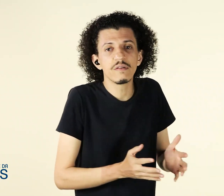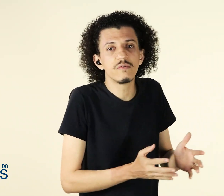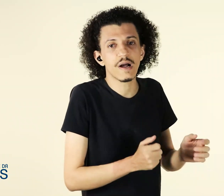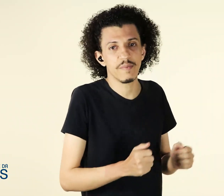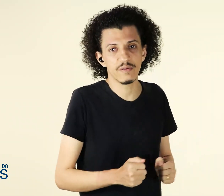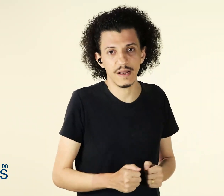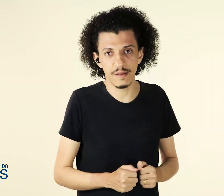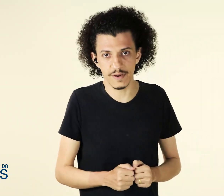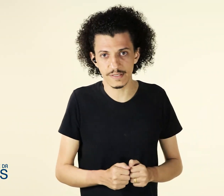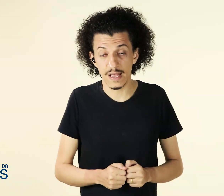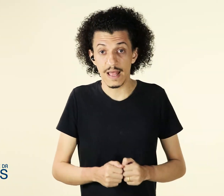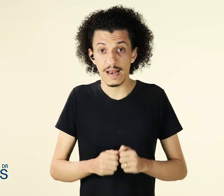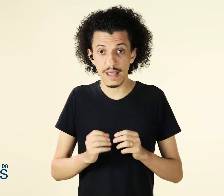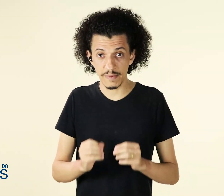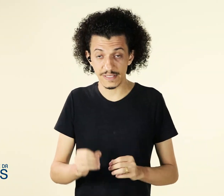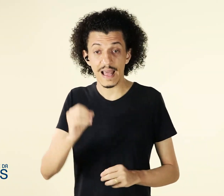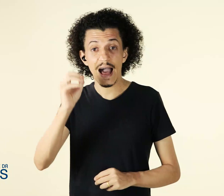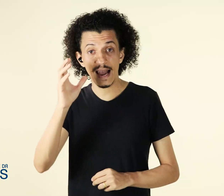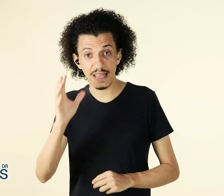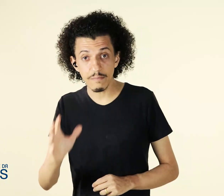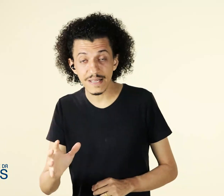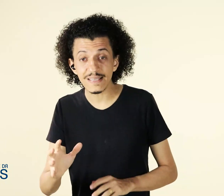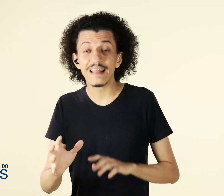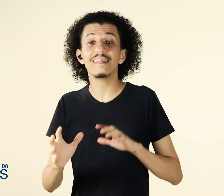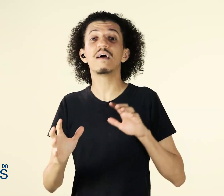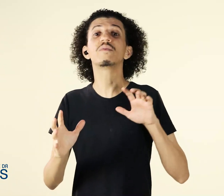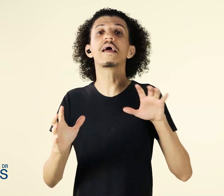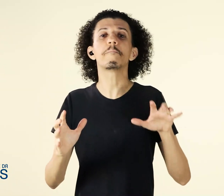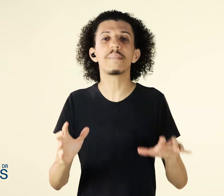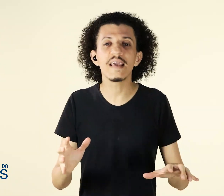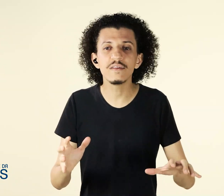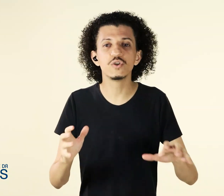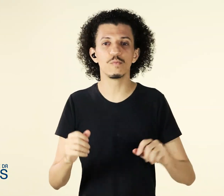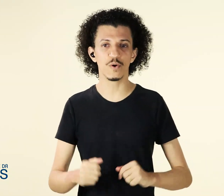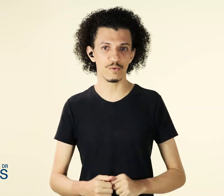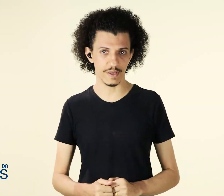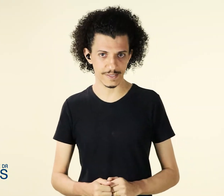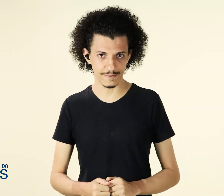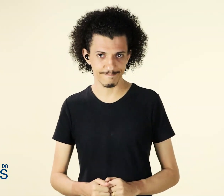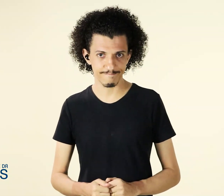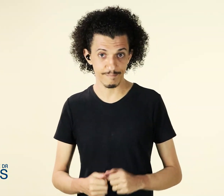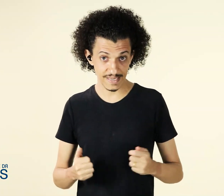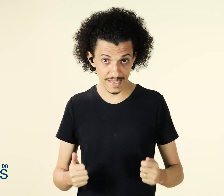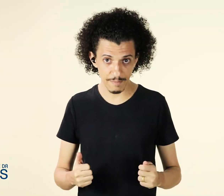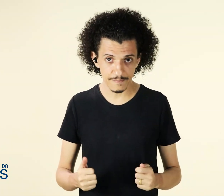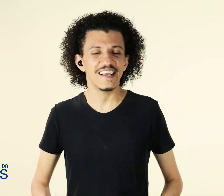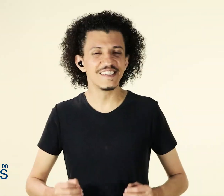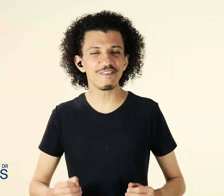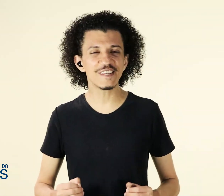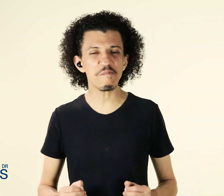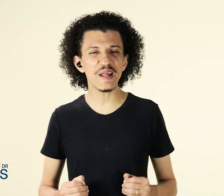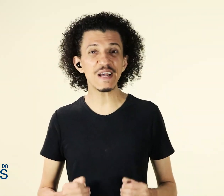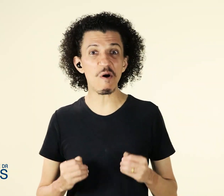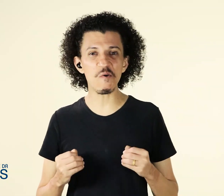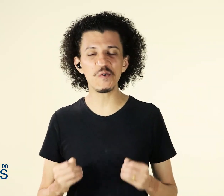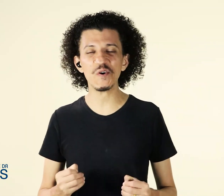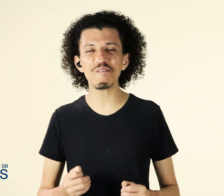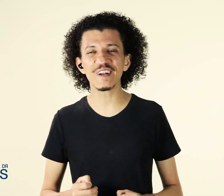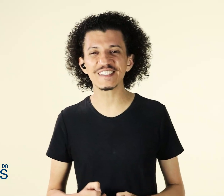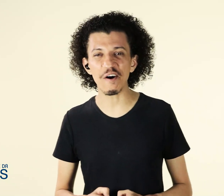do caminho da Libras. Lembre-se, a Libras não depende do português. Percebe? Se você aprendeu algo novo nessa aula